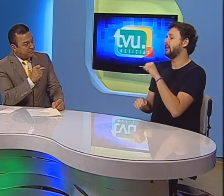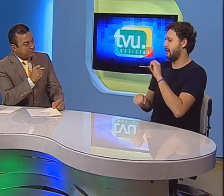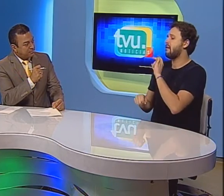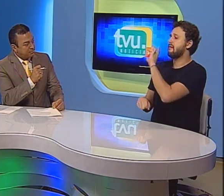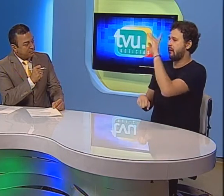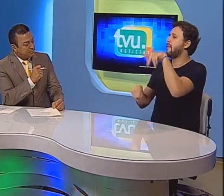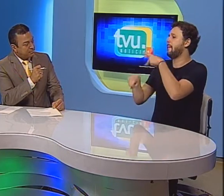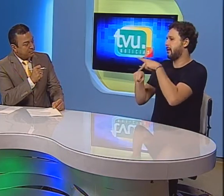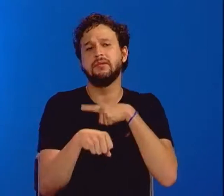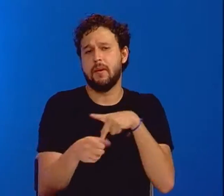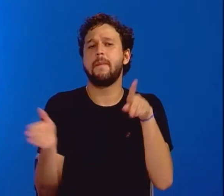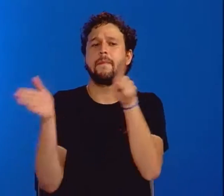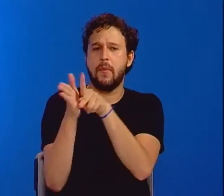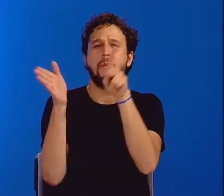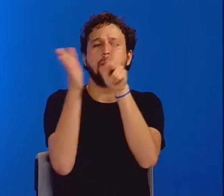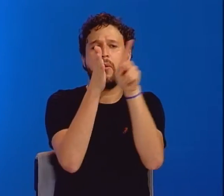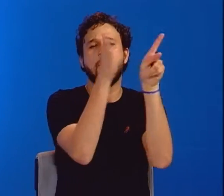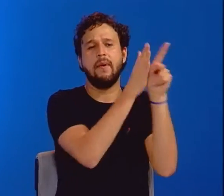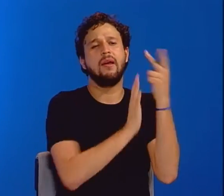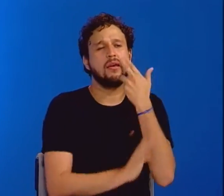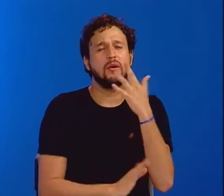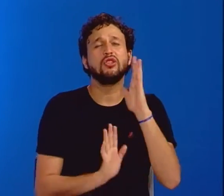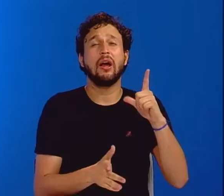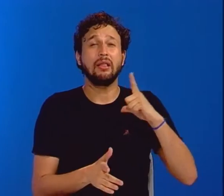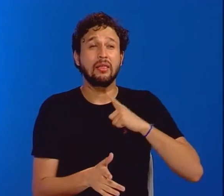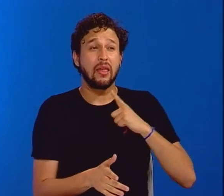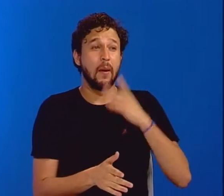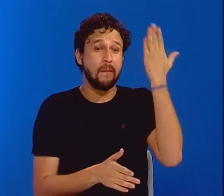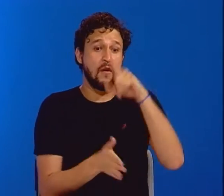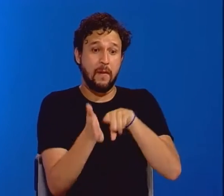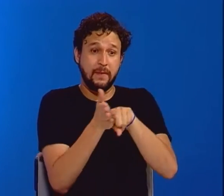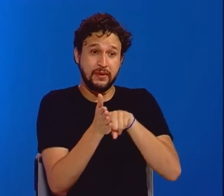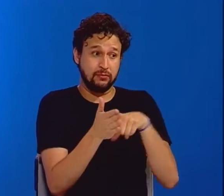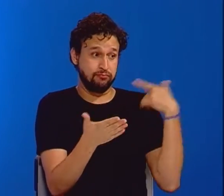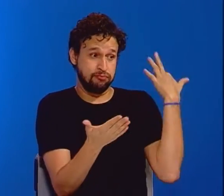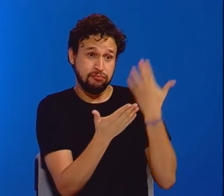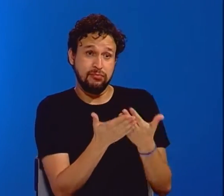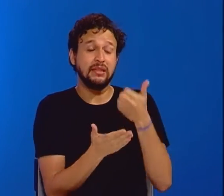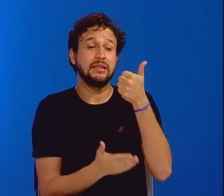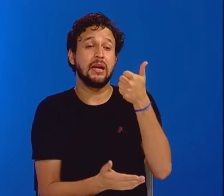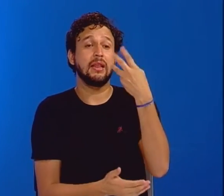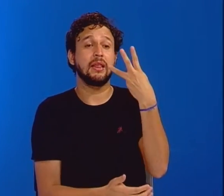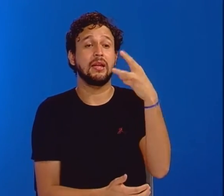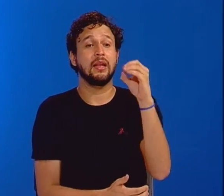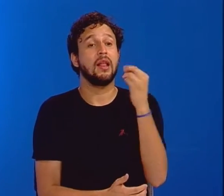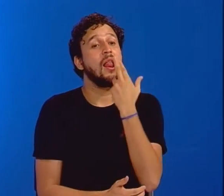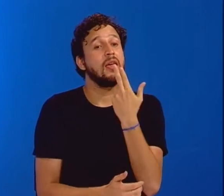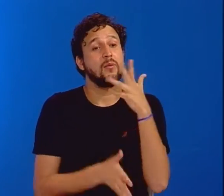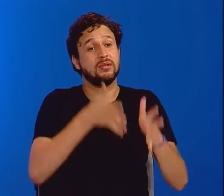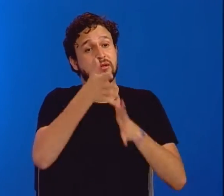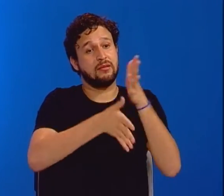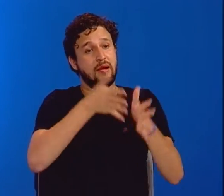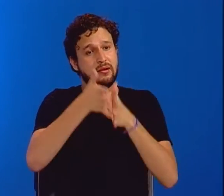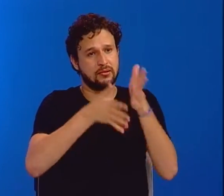Sim, isso. Cada país tem sua própria língua de sinais. Tem pesquisas que dizem que já